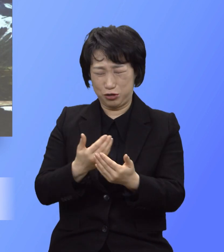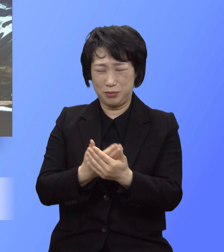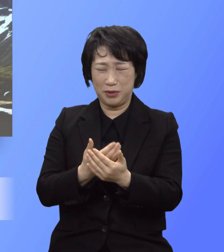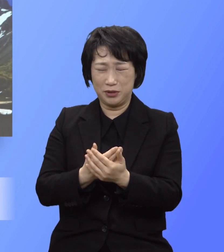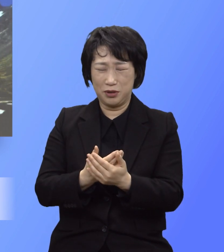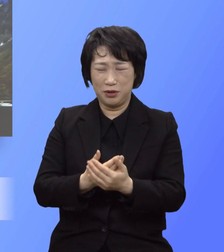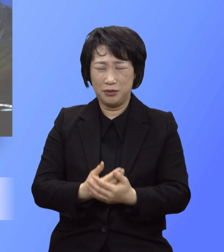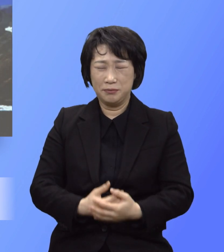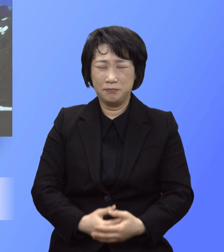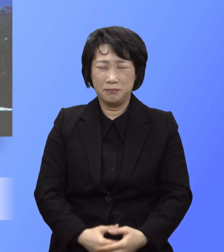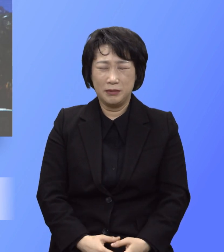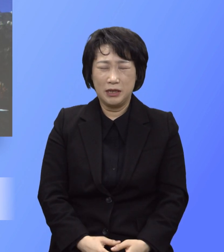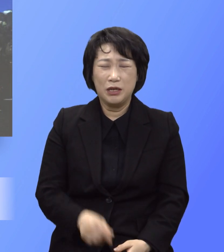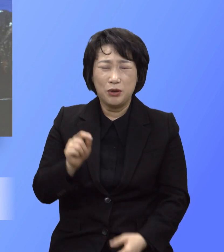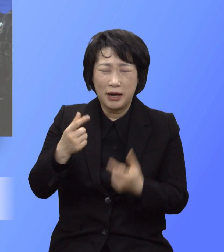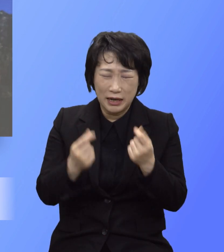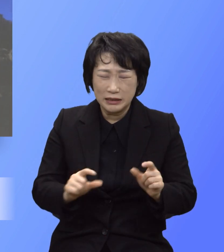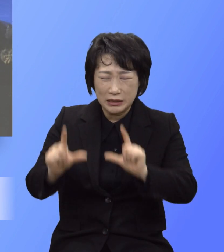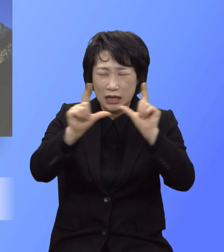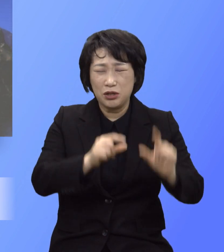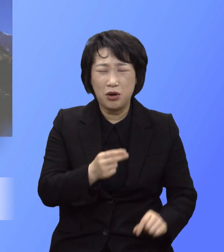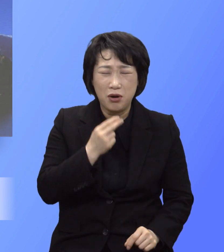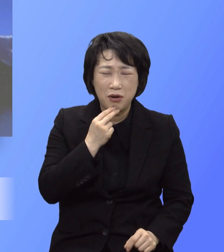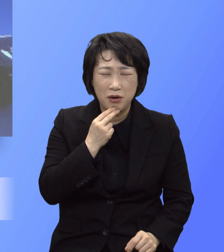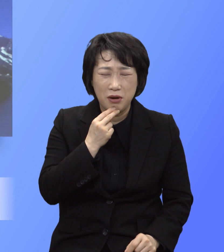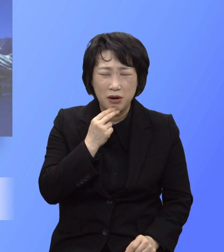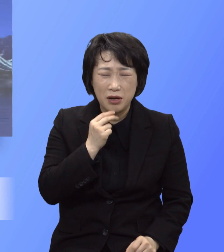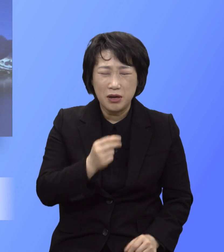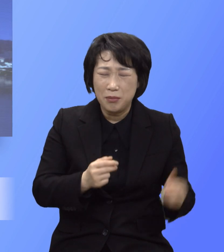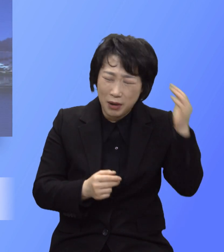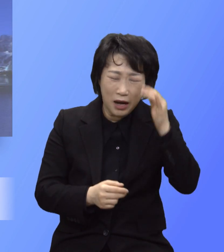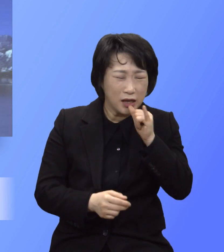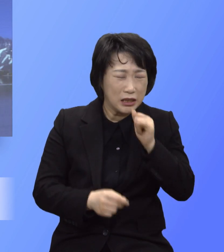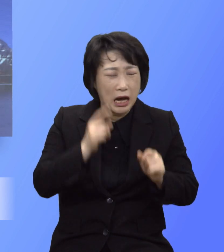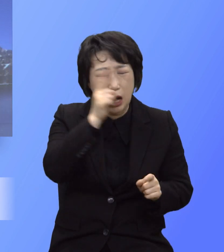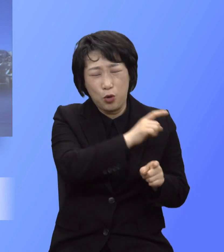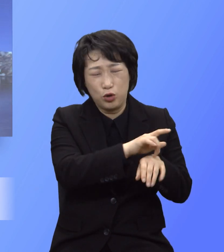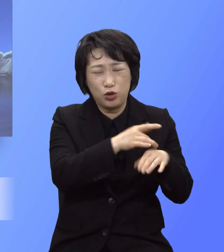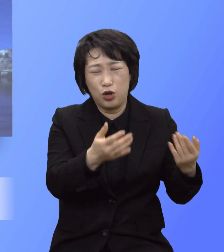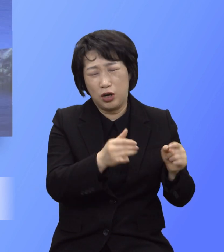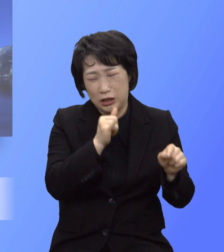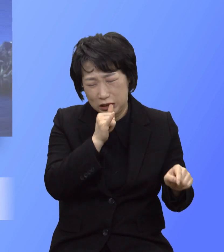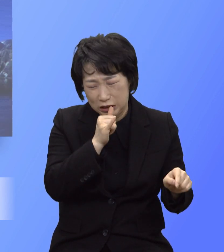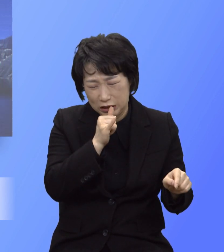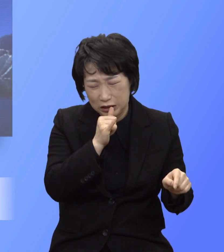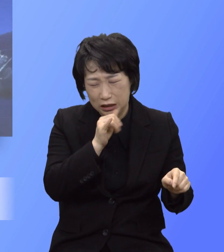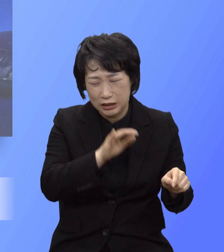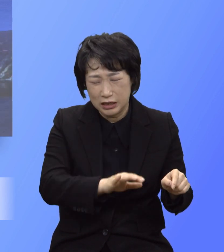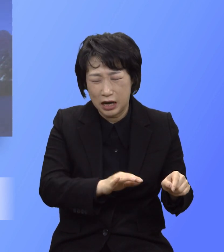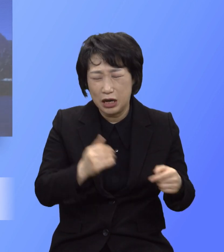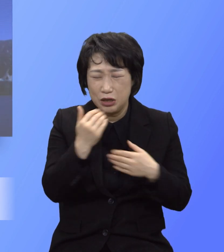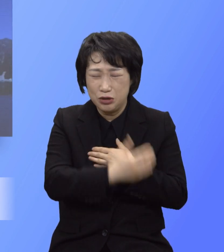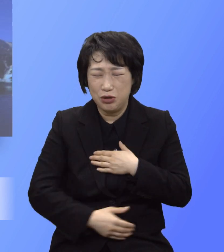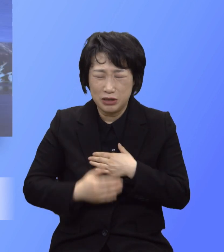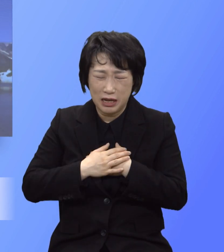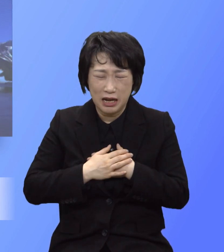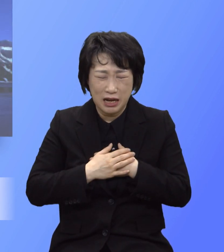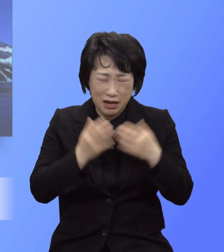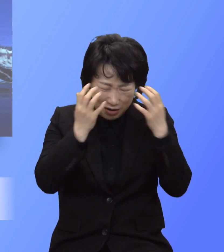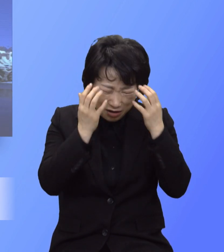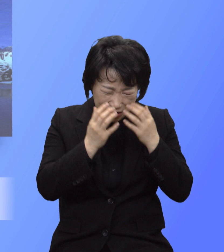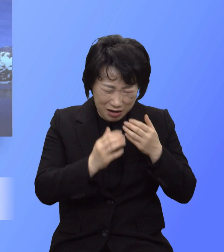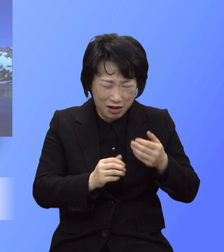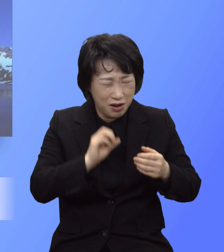하옵소서. 이렇게 살지 못하게 만드는 악한 마귀 사단 귀신아, 육체를